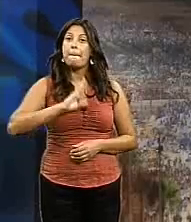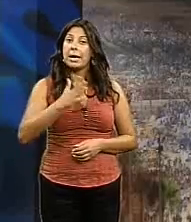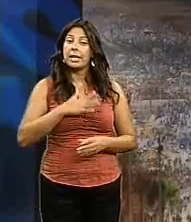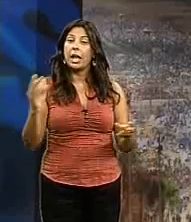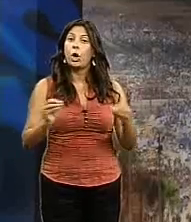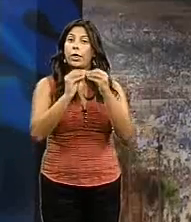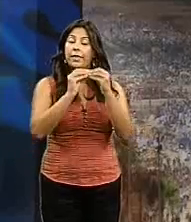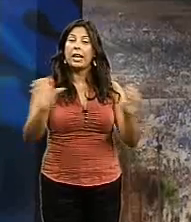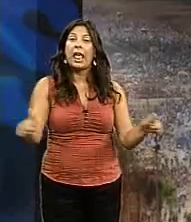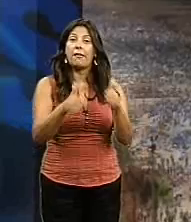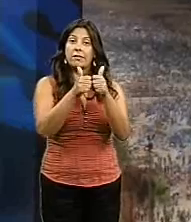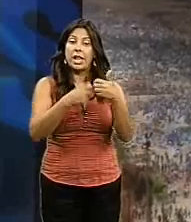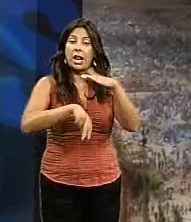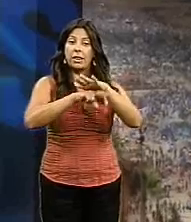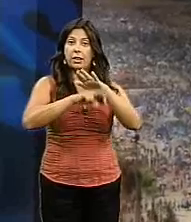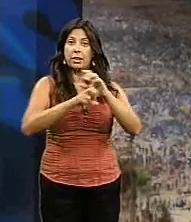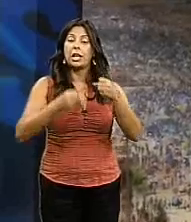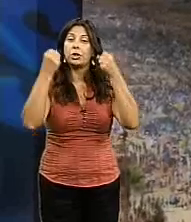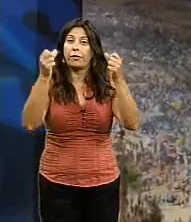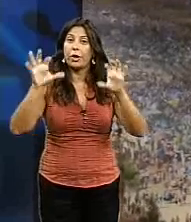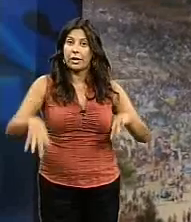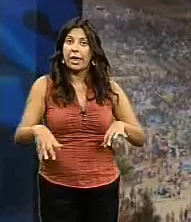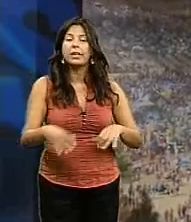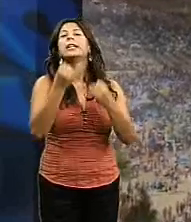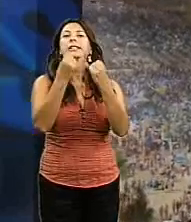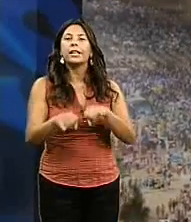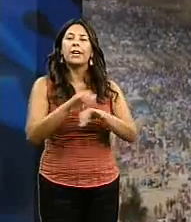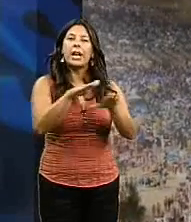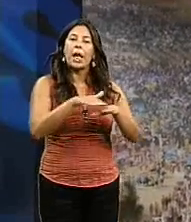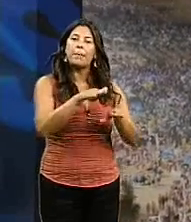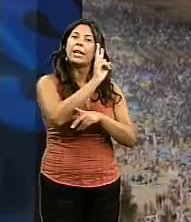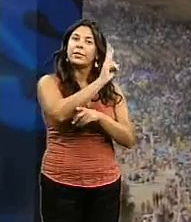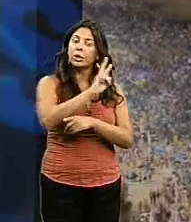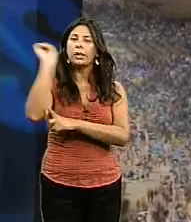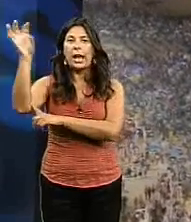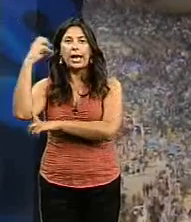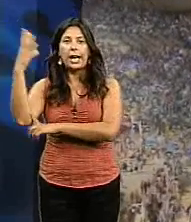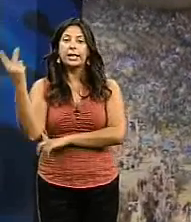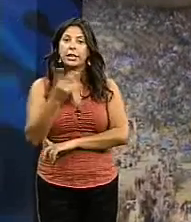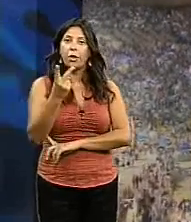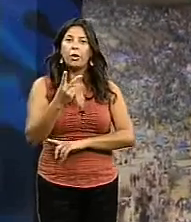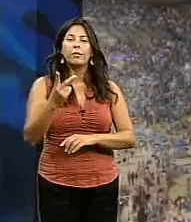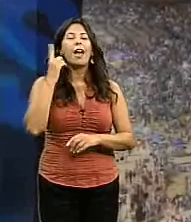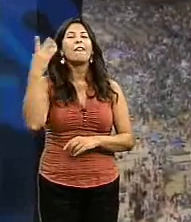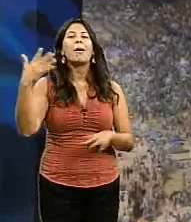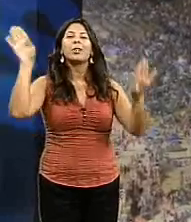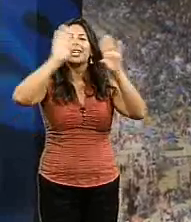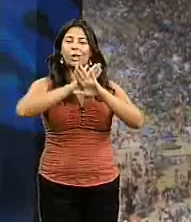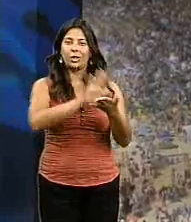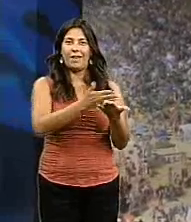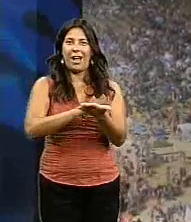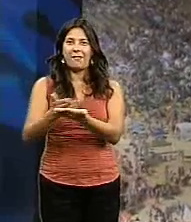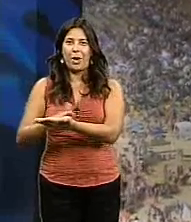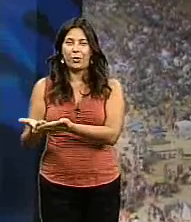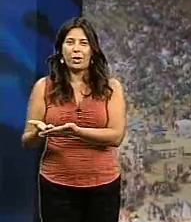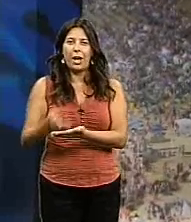la final del Trofeo Carranza, se celebra en la Playa Victoria y la Caleta la famosa Noche de las Barbacoas, una cita en la que se